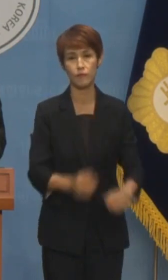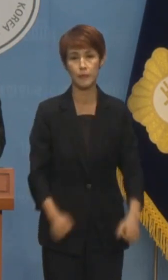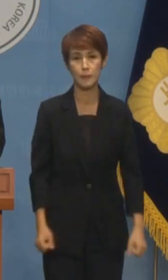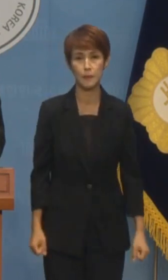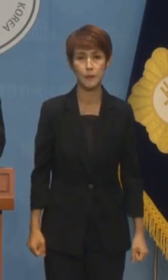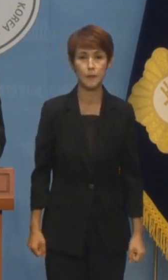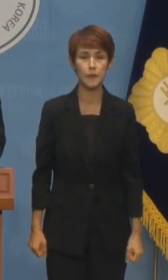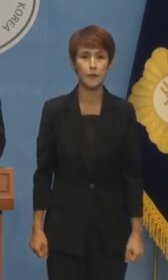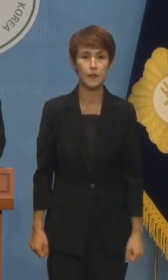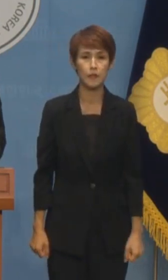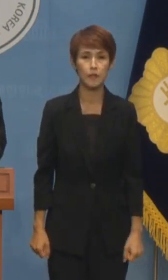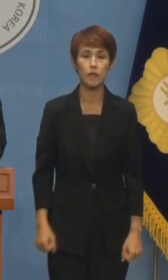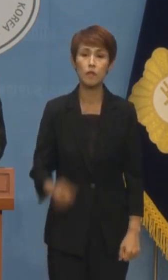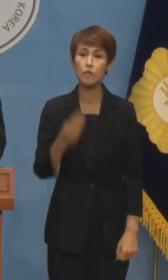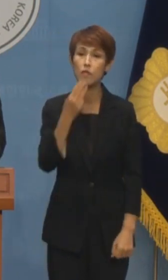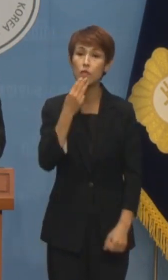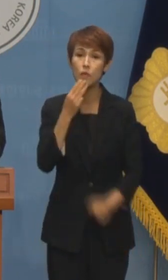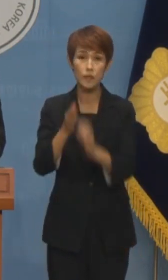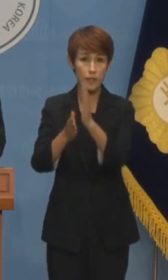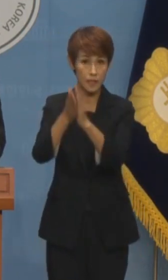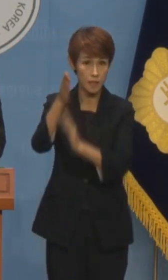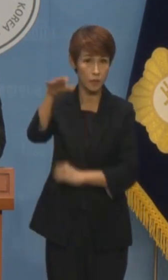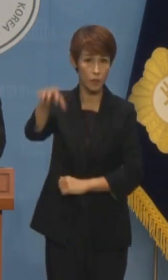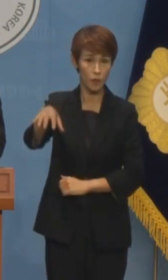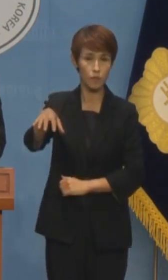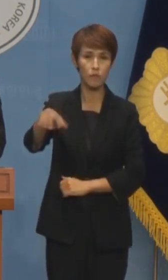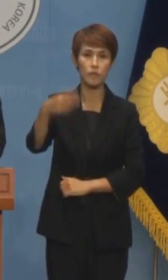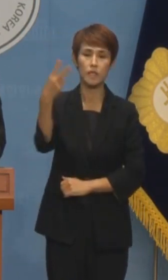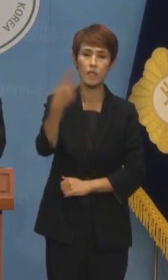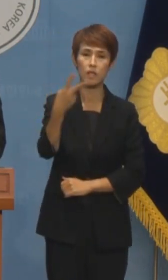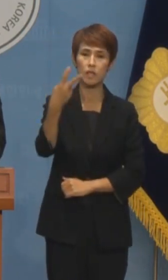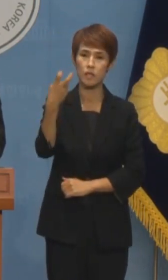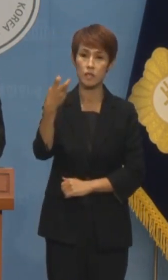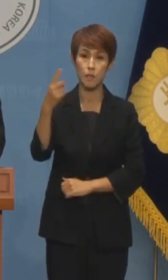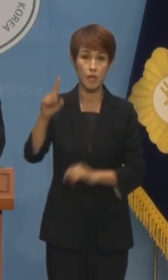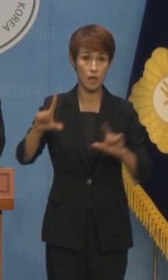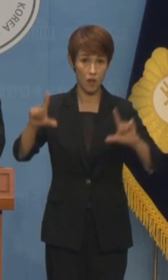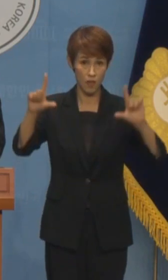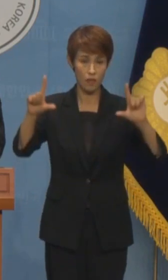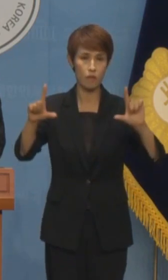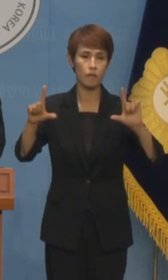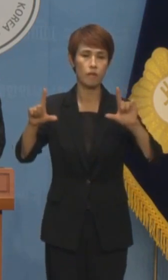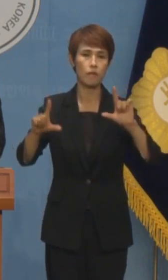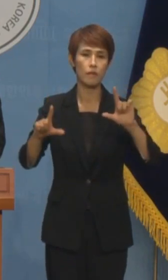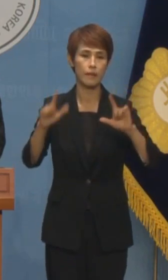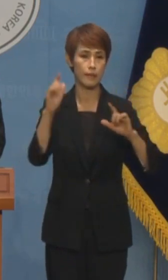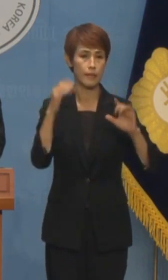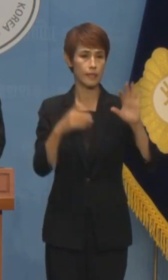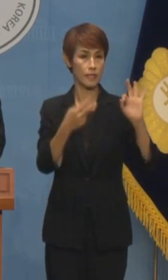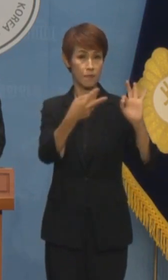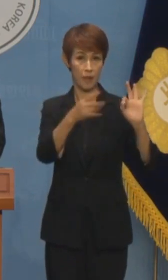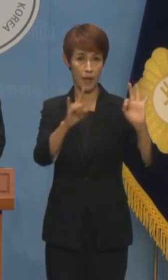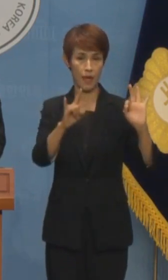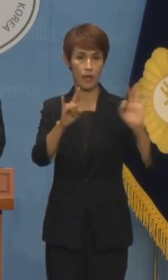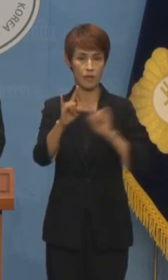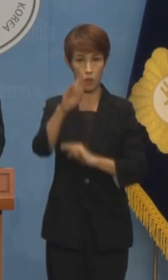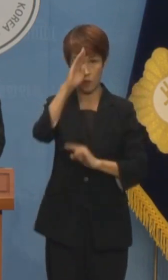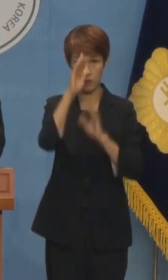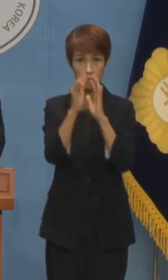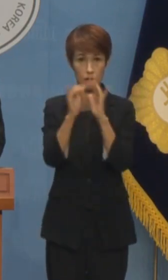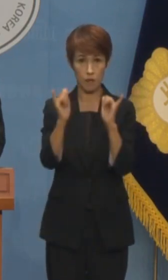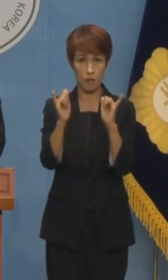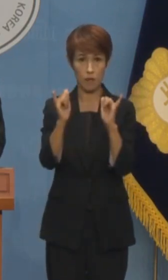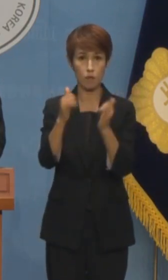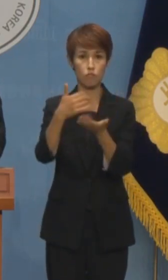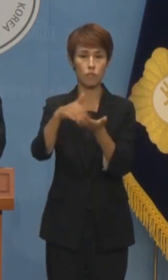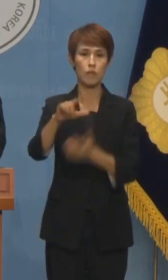확인하였습니다. 서울특별시의 경우 2021년에 10대 ADHD 진료 환자가